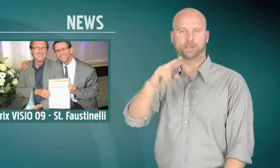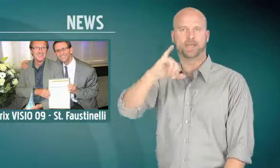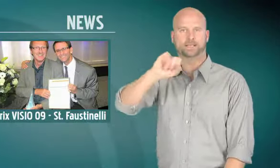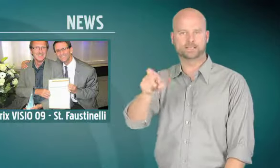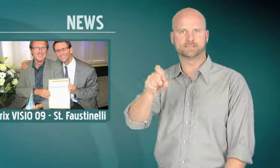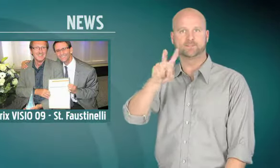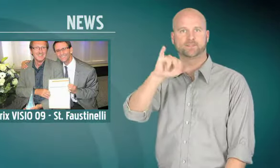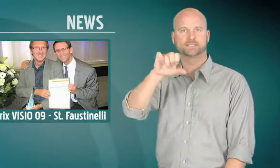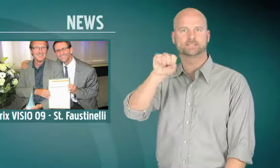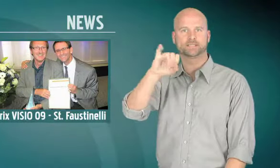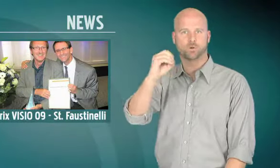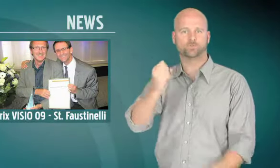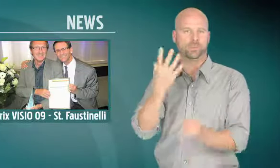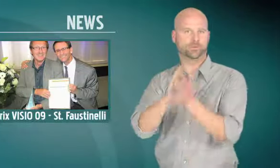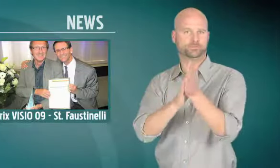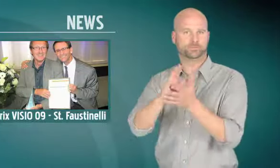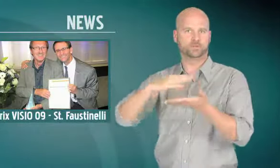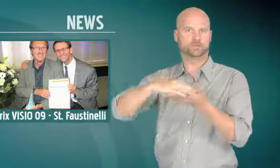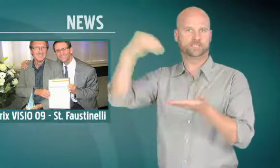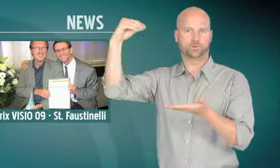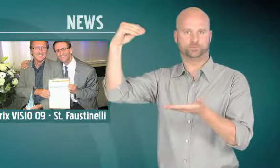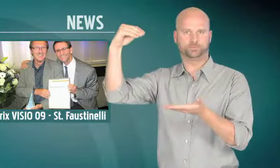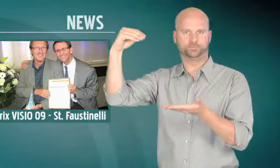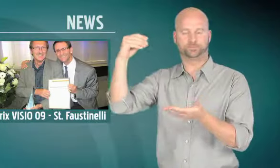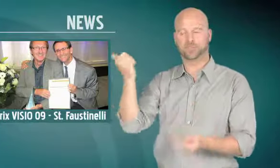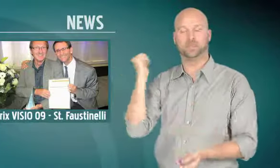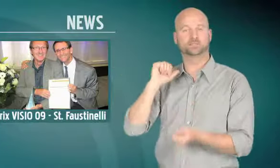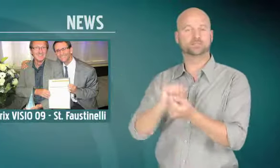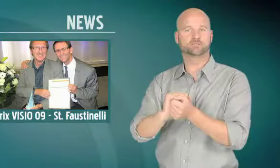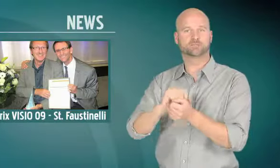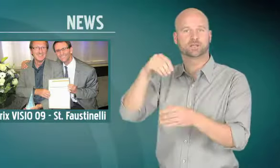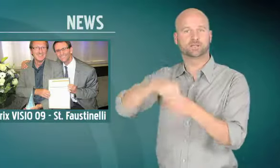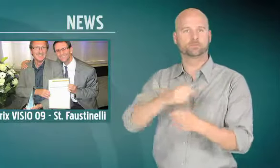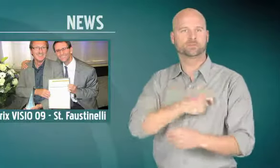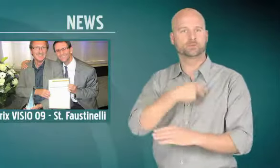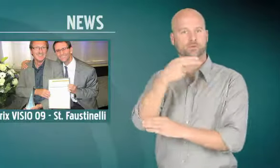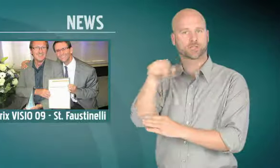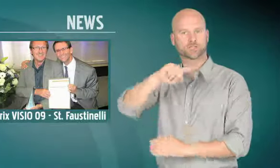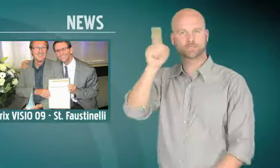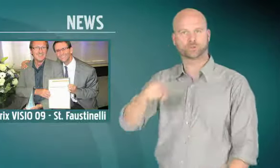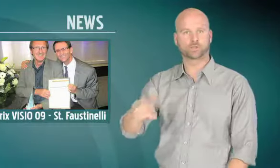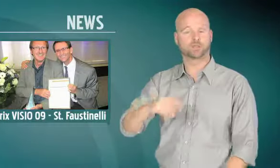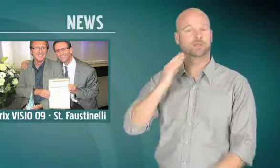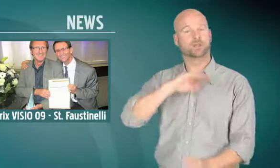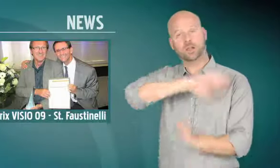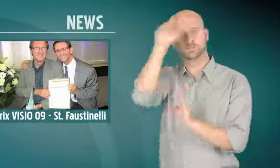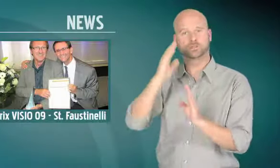Prävisio. Mit folgender Gebärde dazu. Am letzten Samstag fand im Swiss Hotel in Zürich die